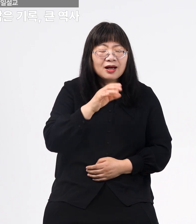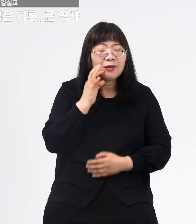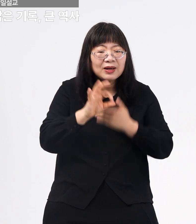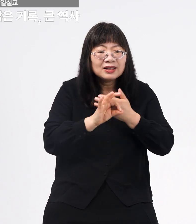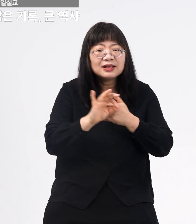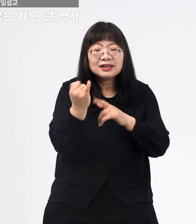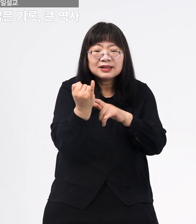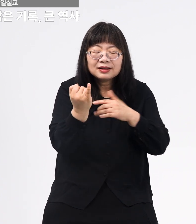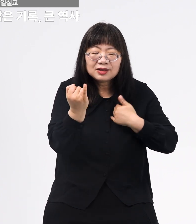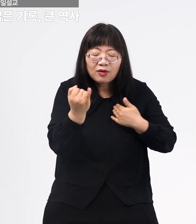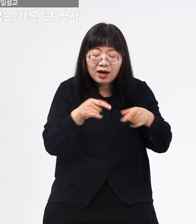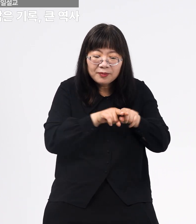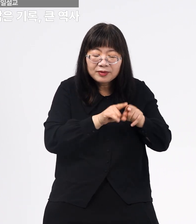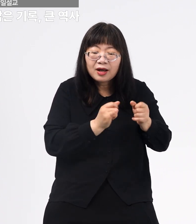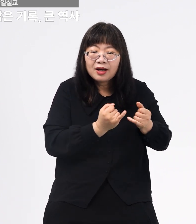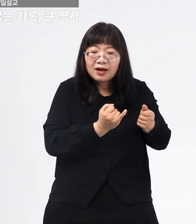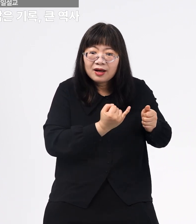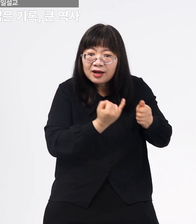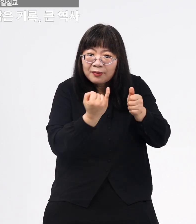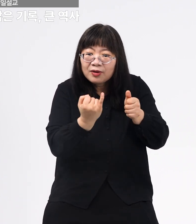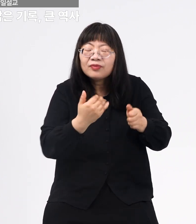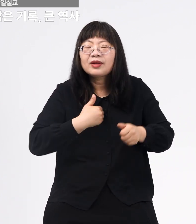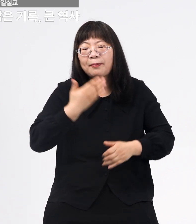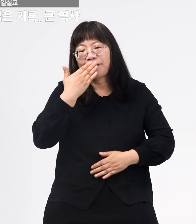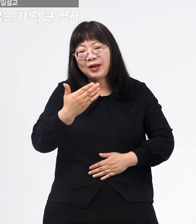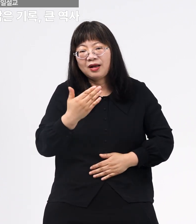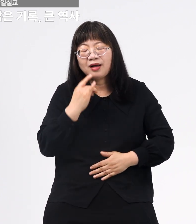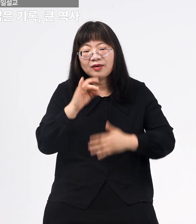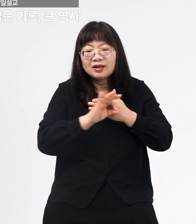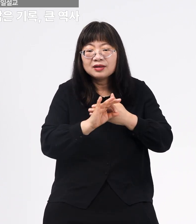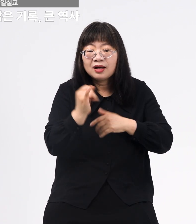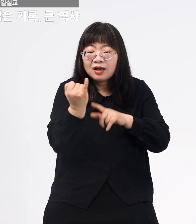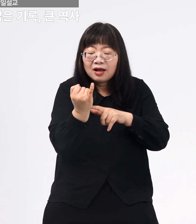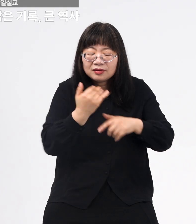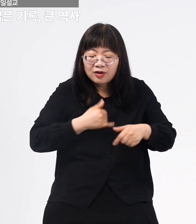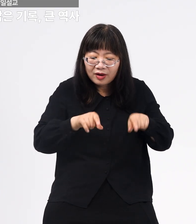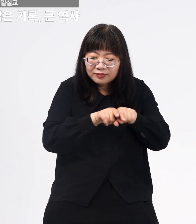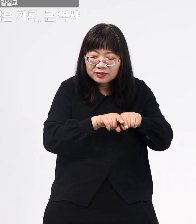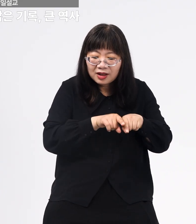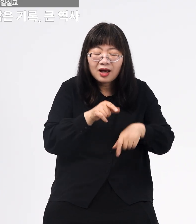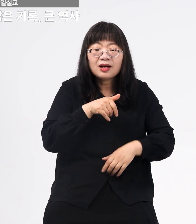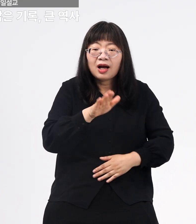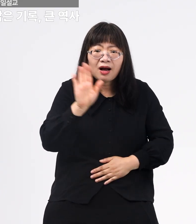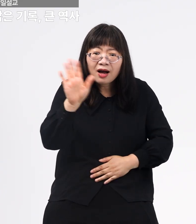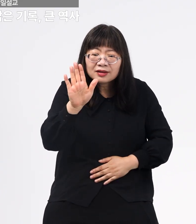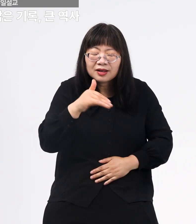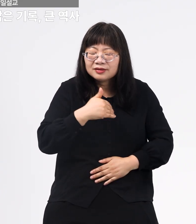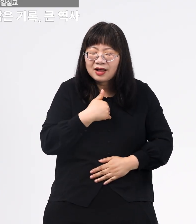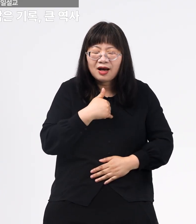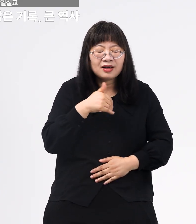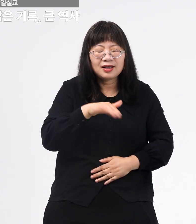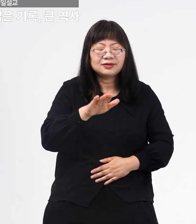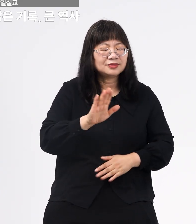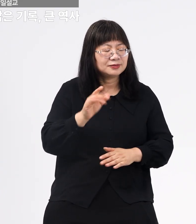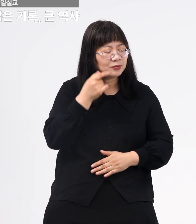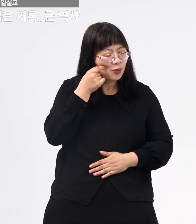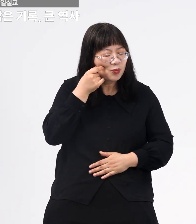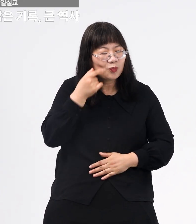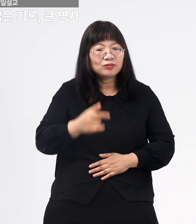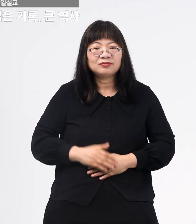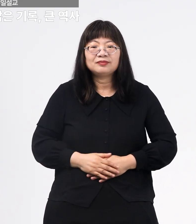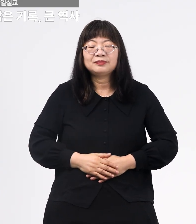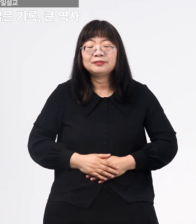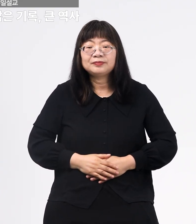만일 당신이 나와 함께 가면 내가 가려니와 만일 당신이 나와 함께 가지 아니하면 나도 가지 아니하겠노라